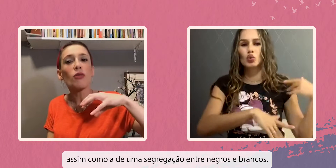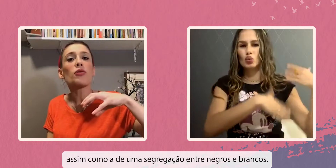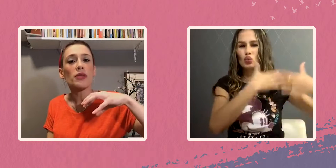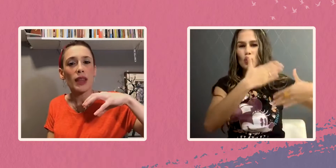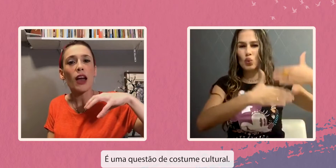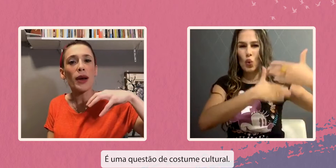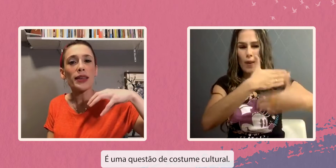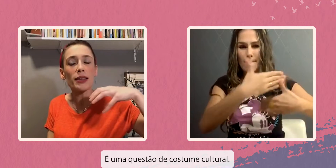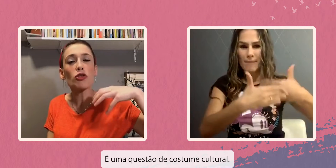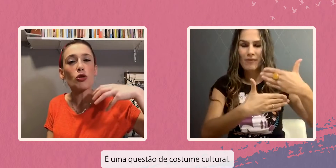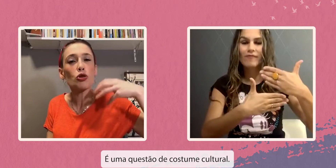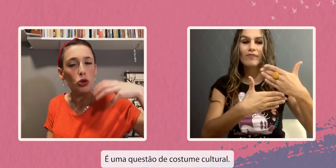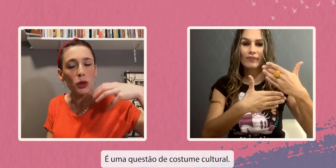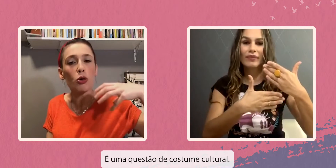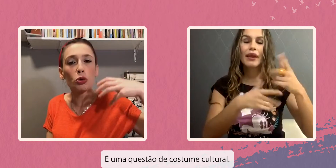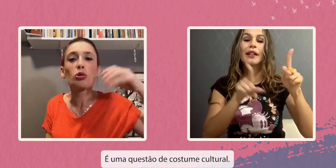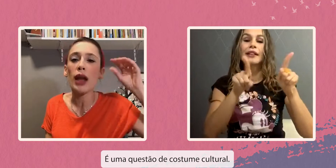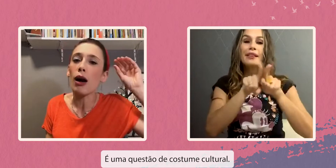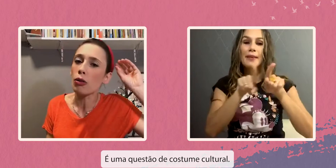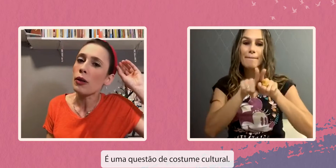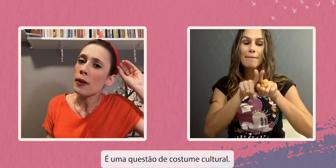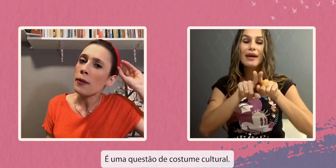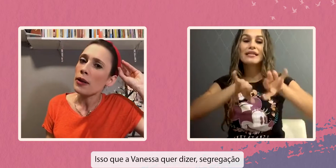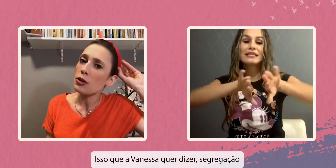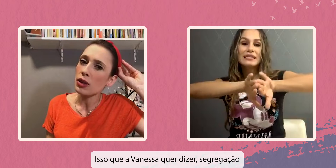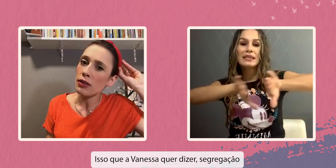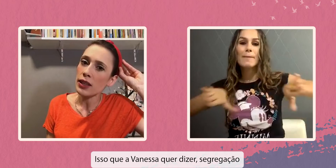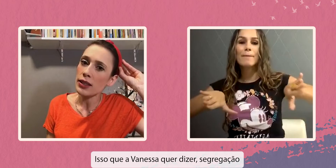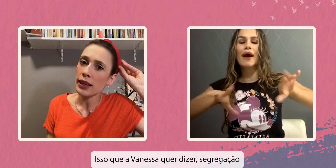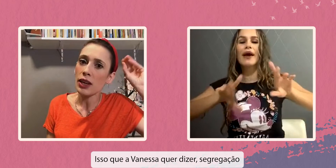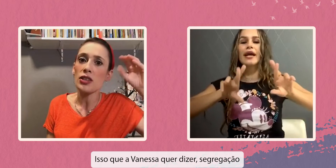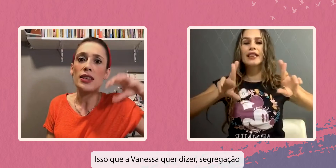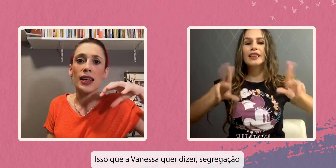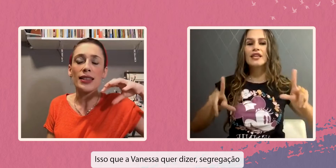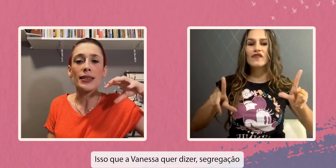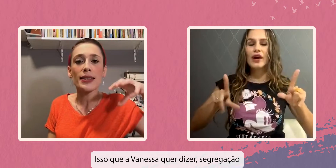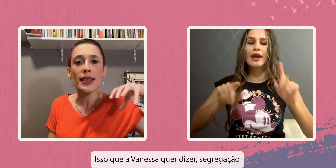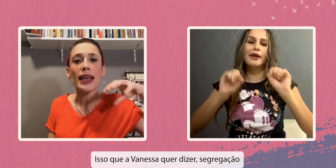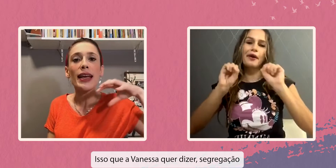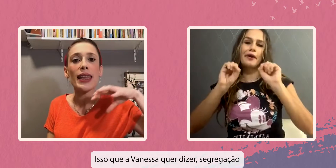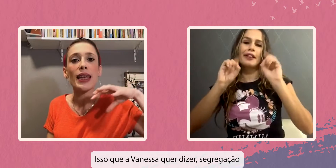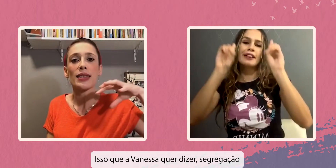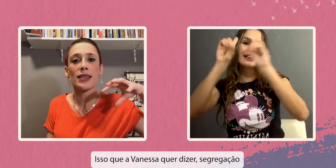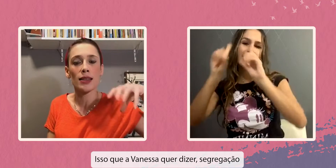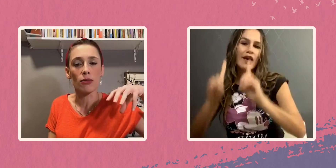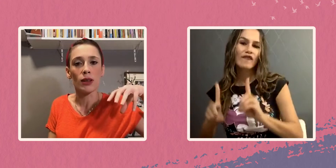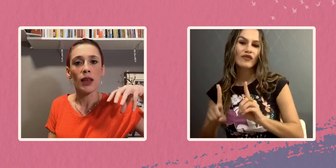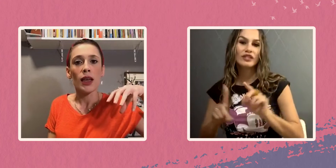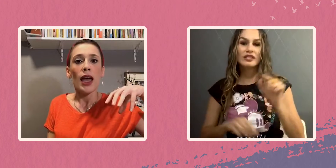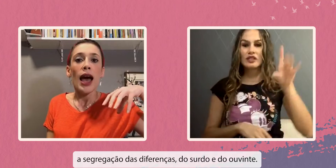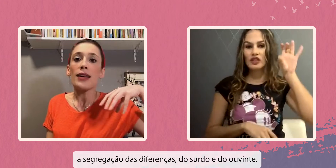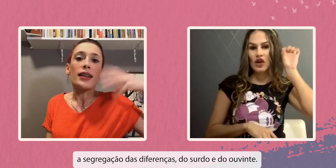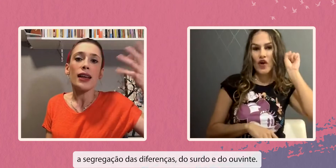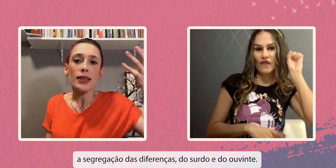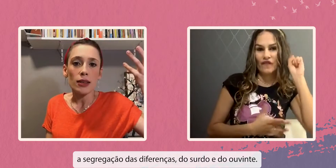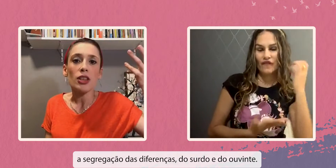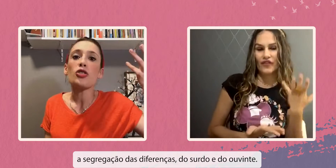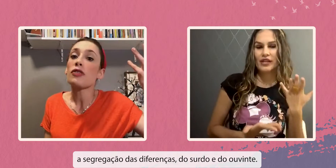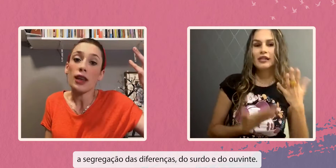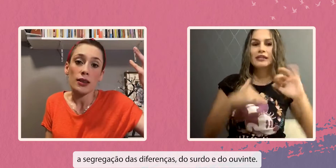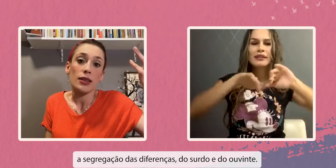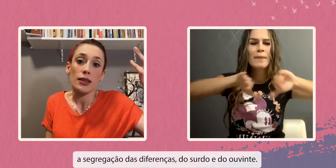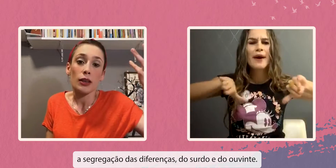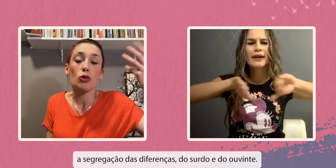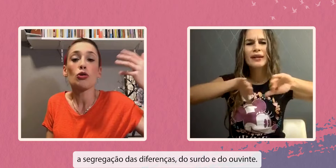e brancos, é uma questão de costume cultural. Isso que a Vanessa quer dizer. Segregação. A segregação